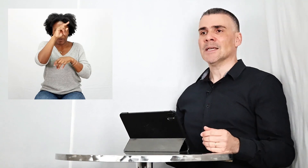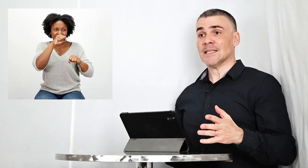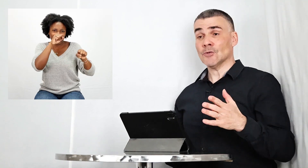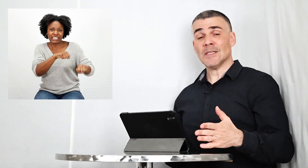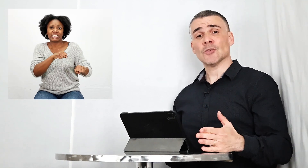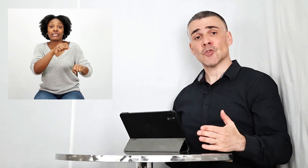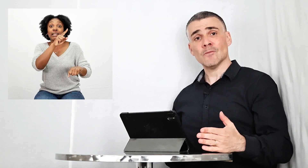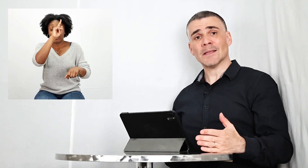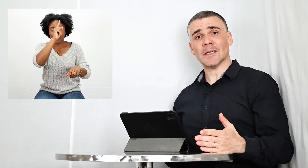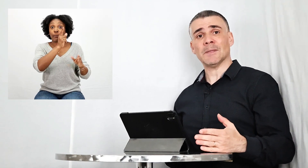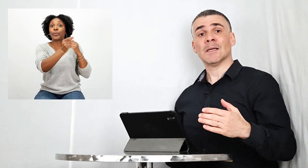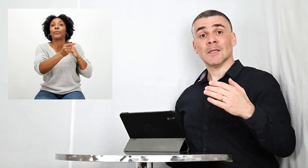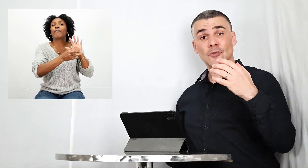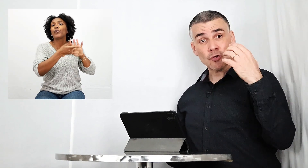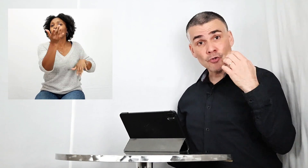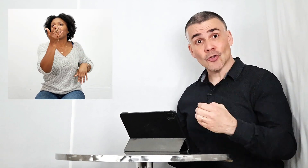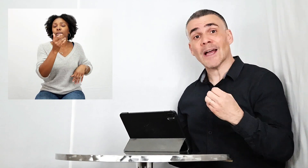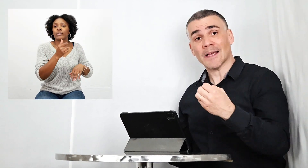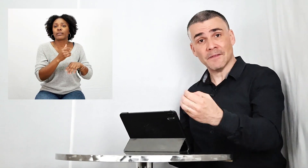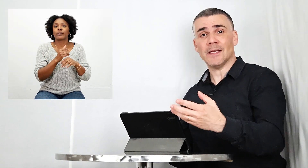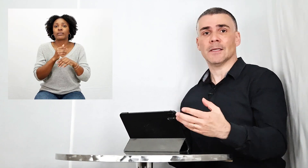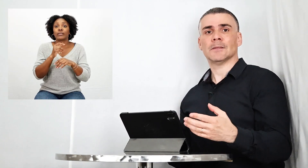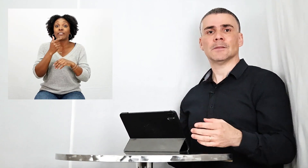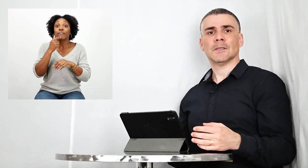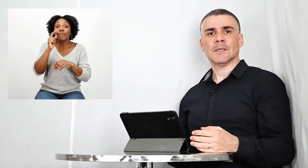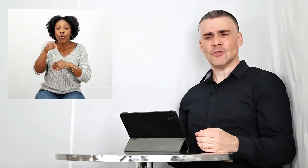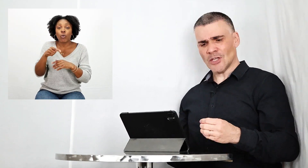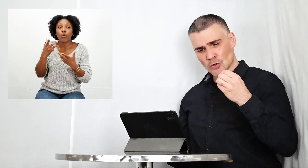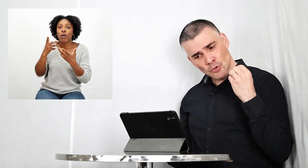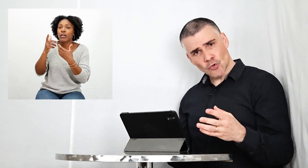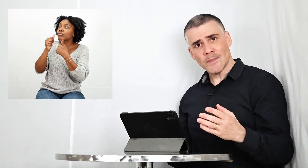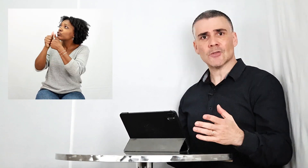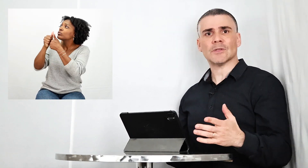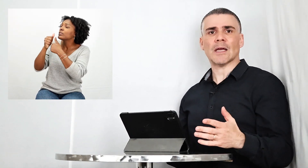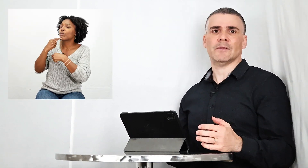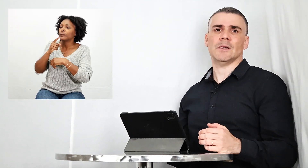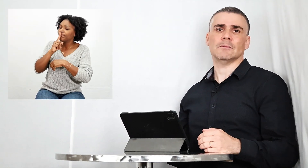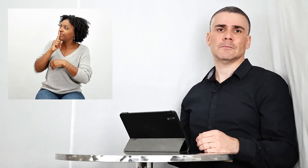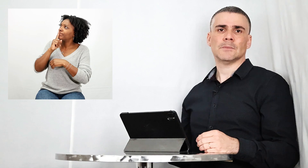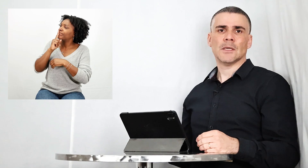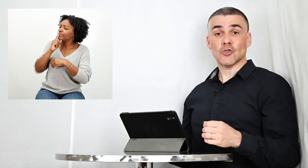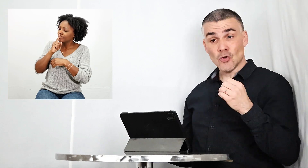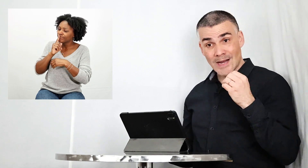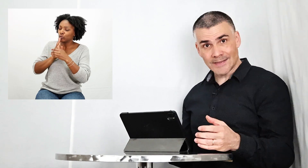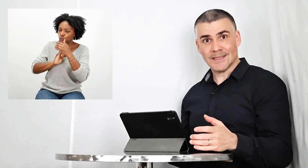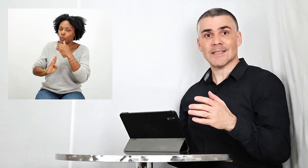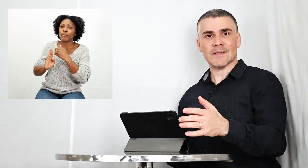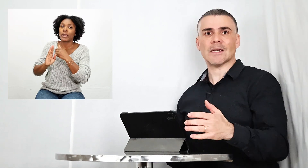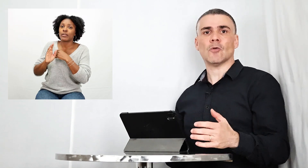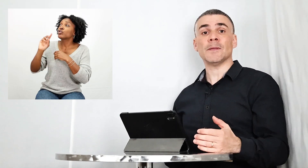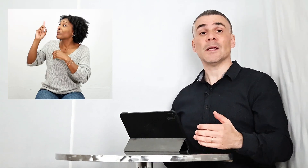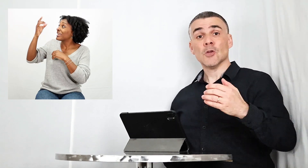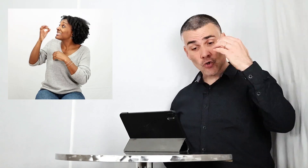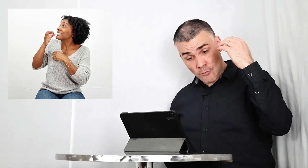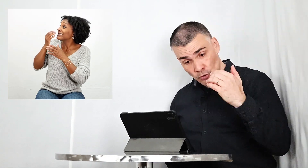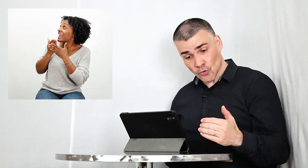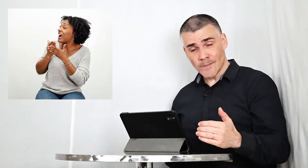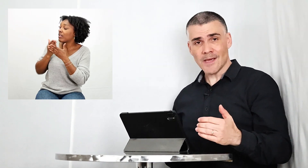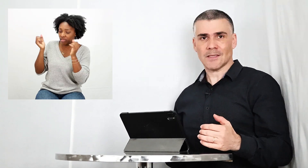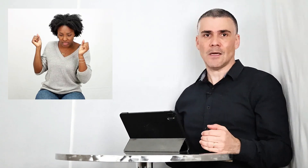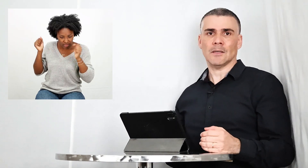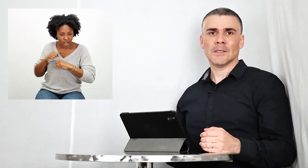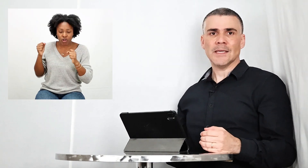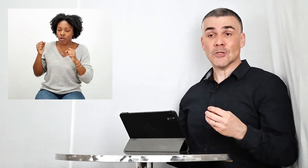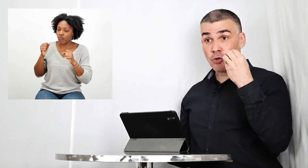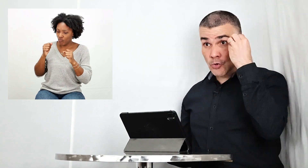Dieu, c'est aussi se soumettre dans ce que Dieu t'a révélé. Et de dire je me soumets à ce que tu as révélé. Tu l'as dit, ça va s'accomplir, je me